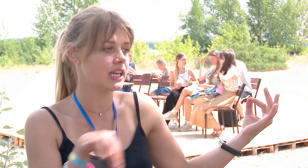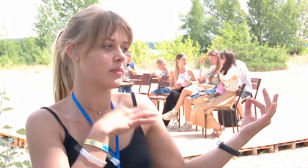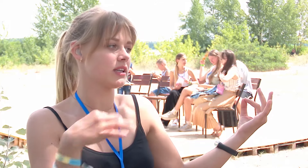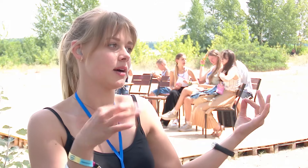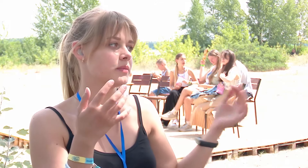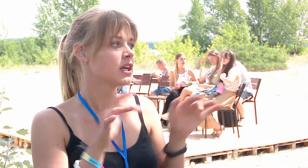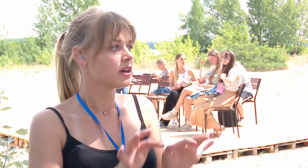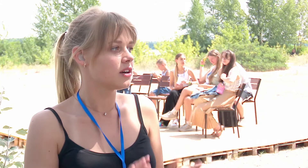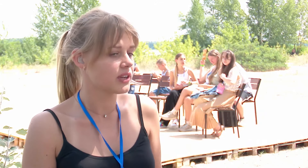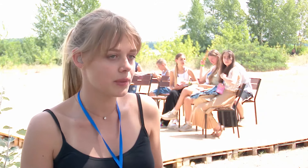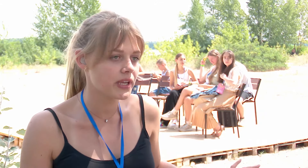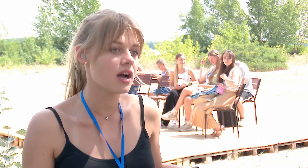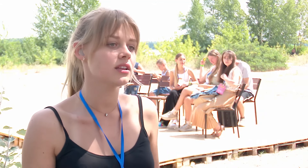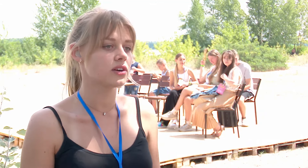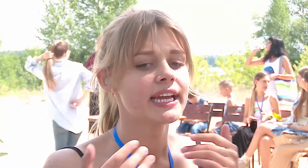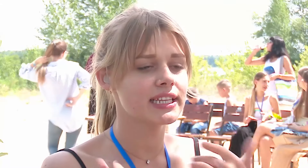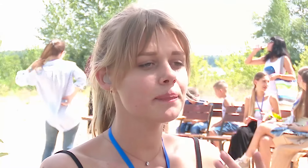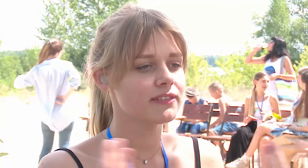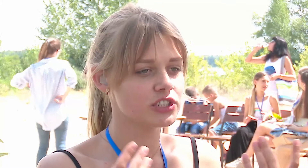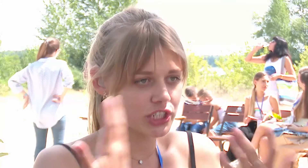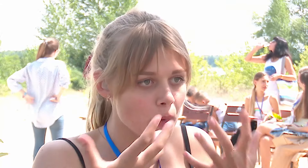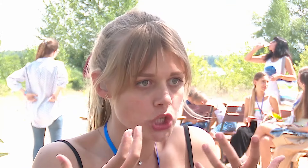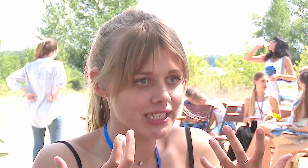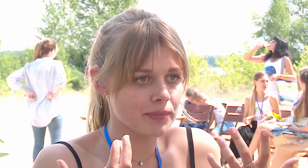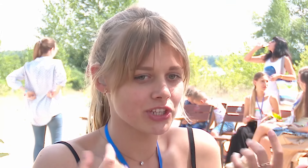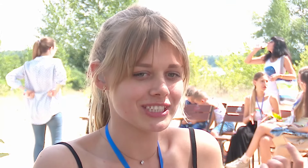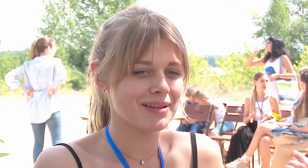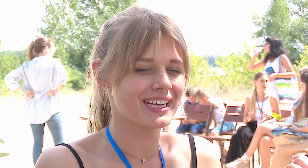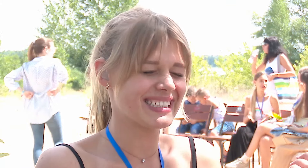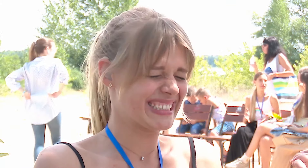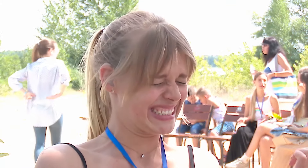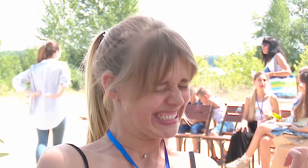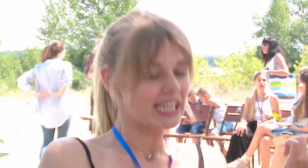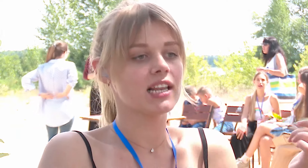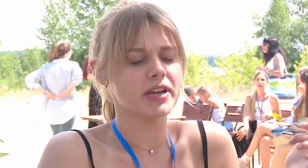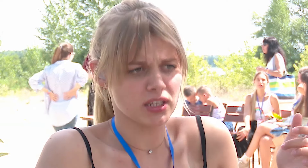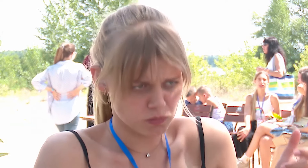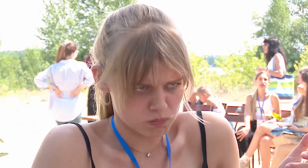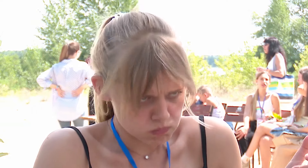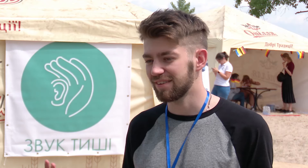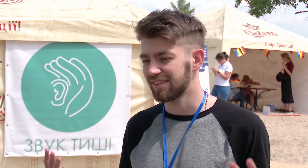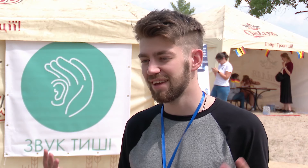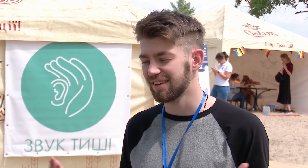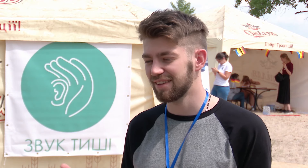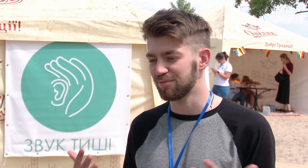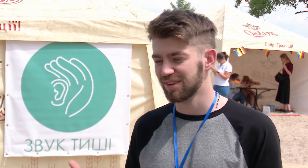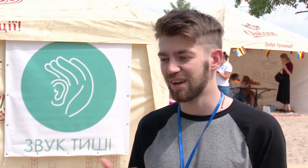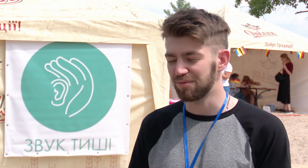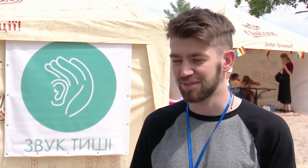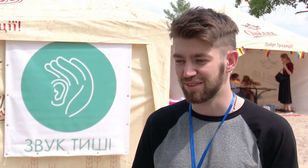либо там фортепиано. И ты переводишь эмоциями, то есть либо это, либо это. Ідея, як не на музикальному